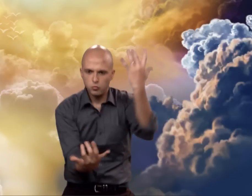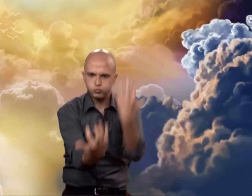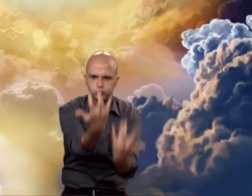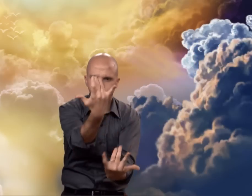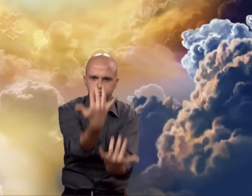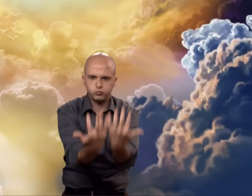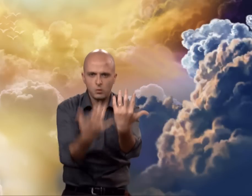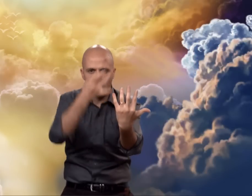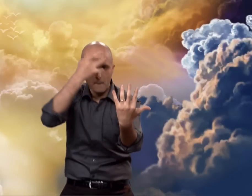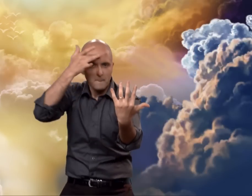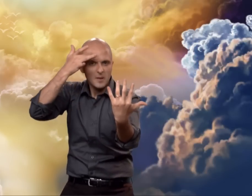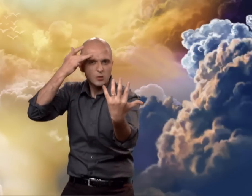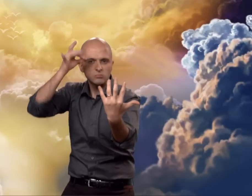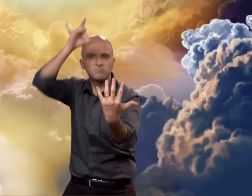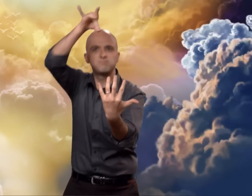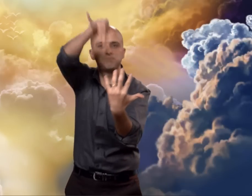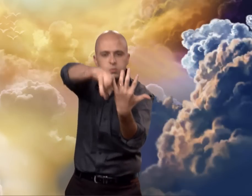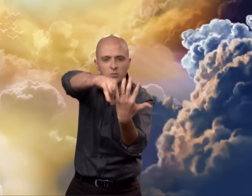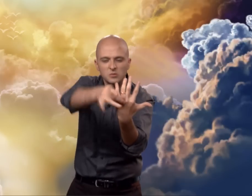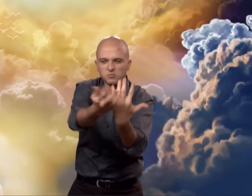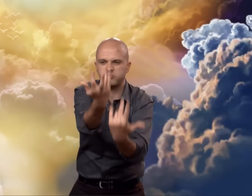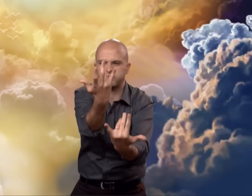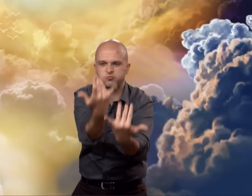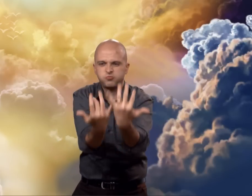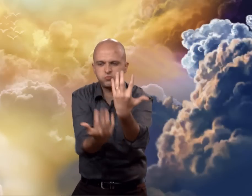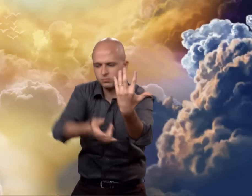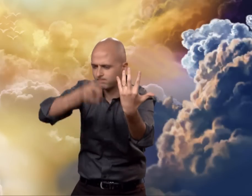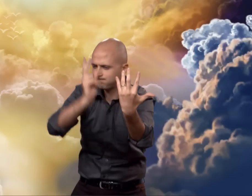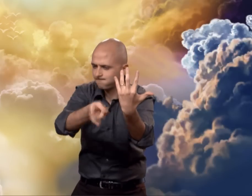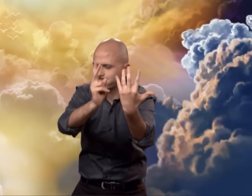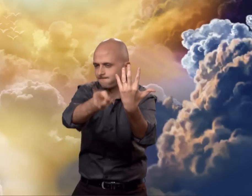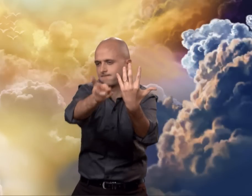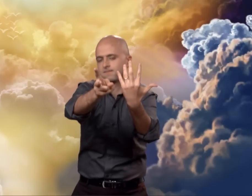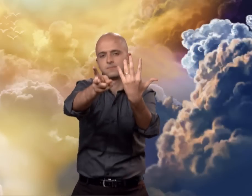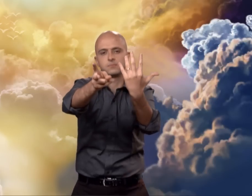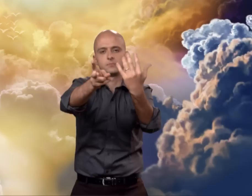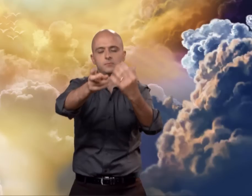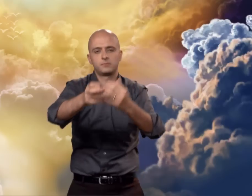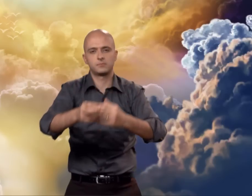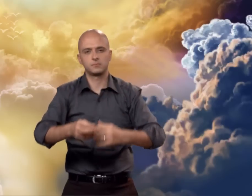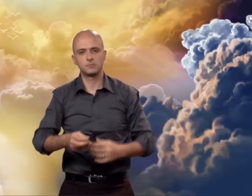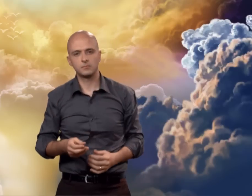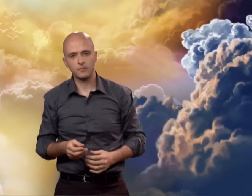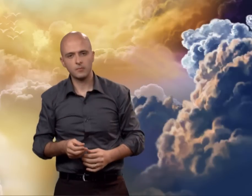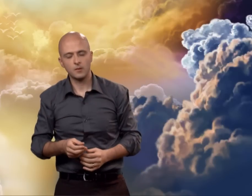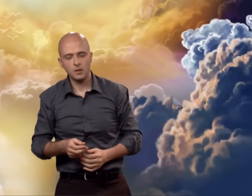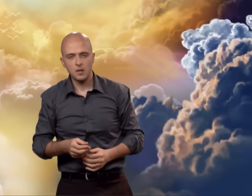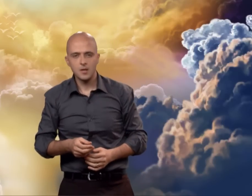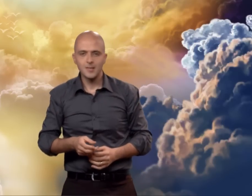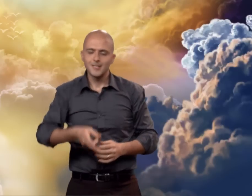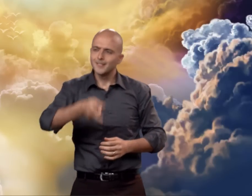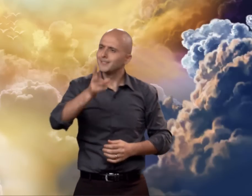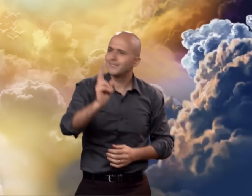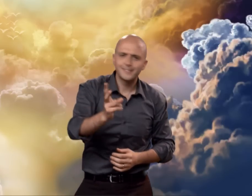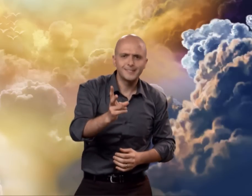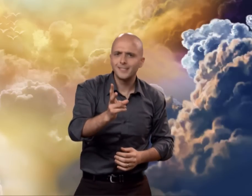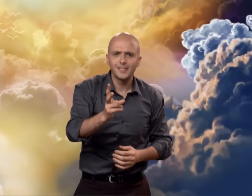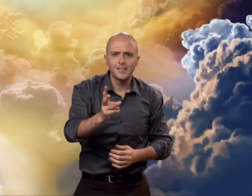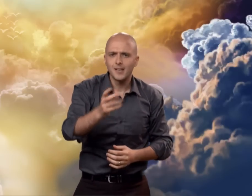mas ignora sua justiça, agrada ao coração não transformado. A salvação universal